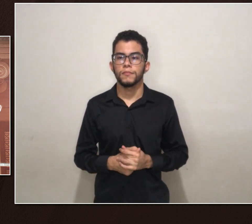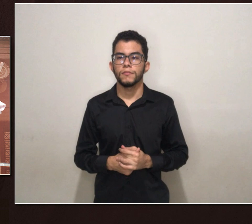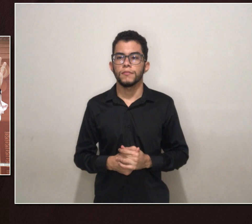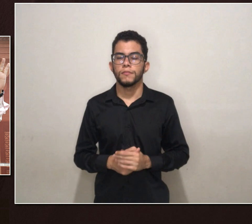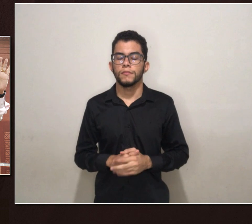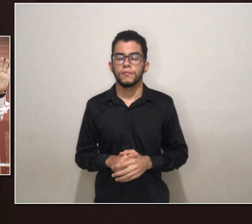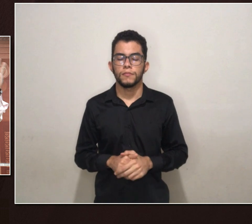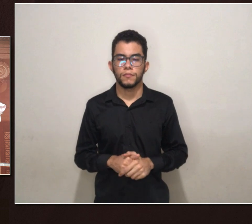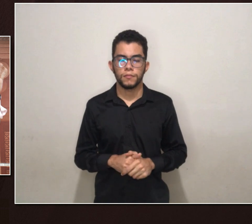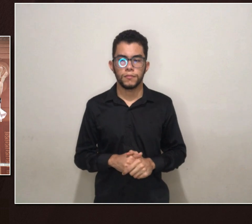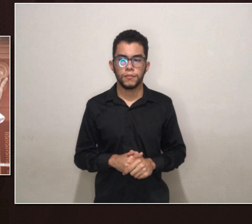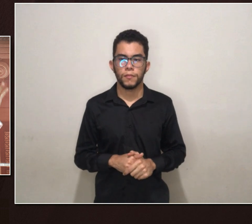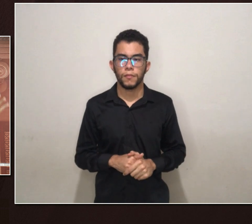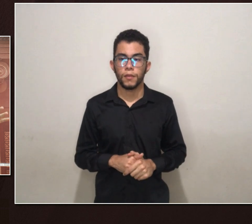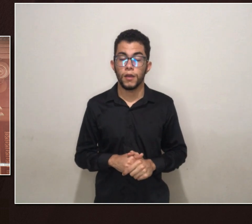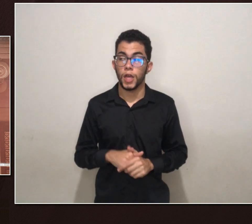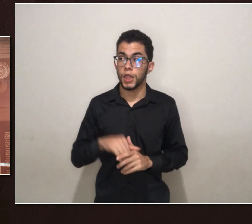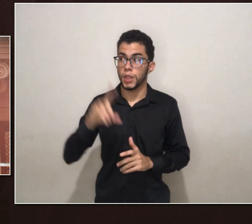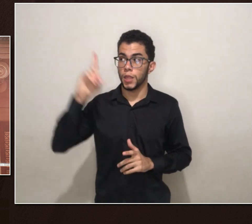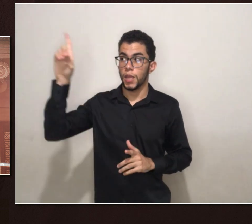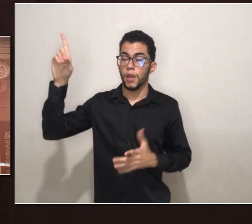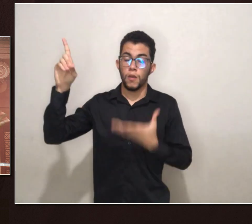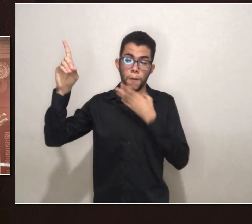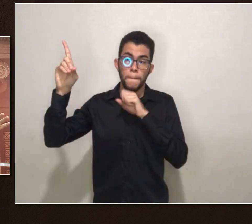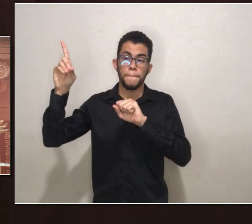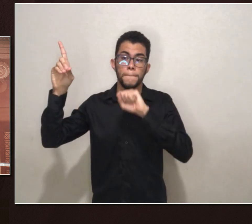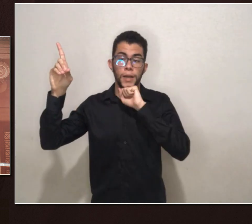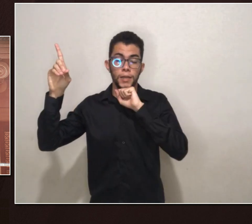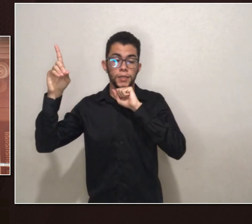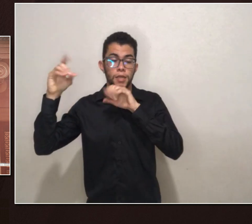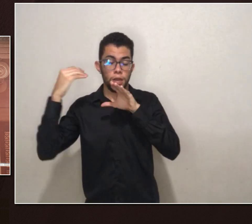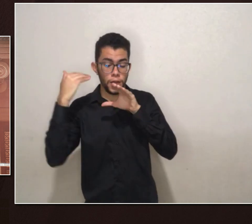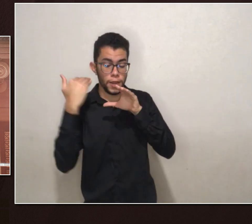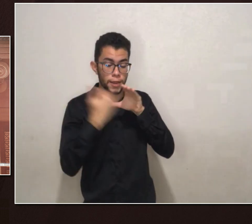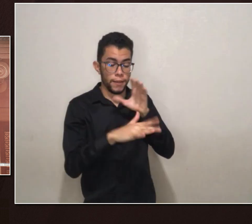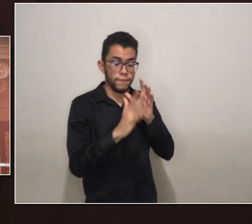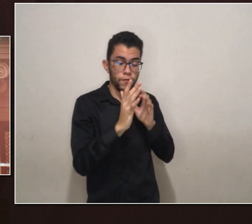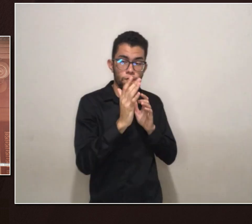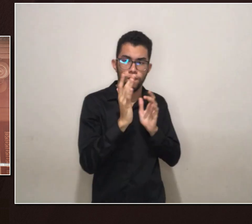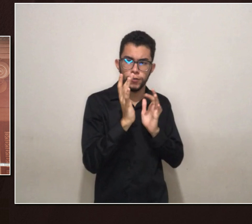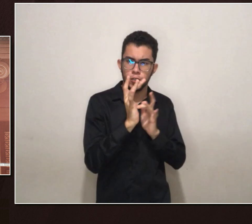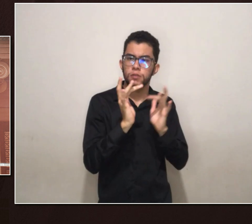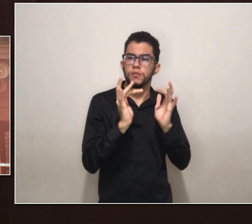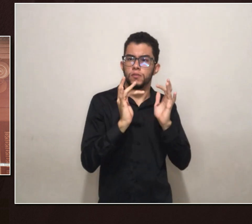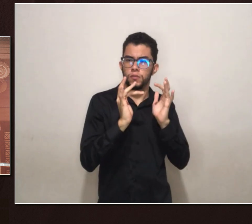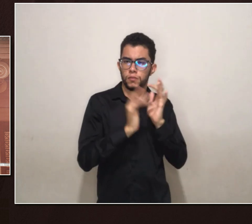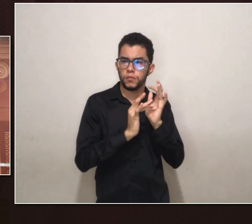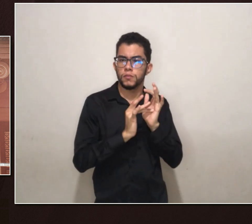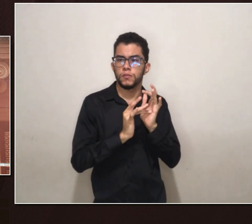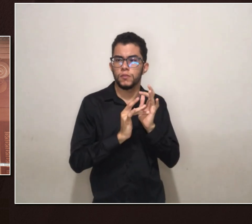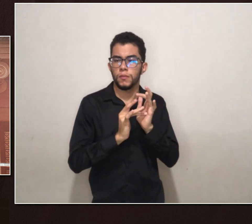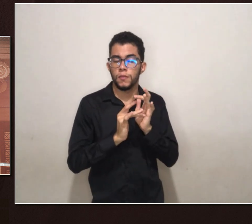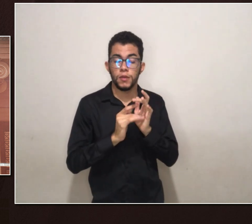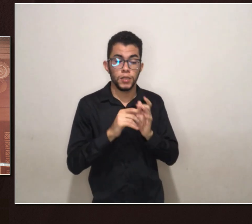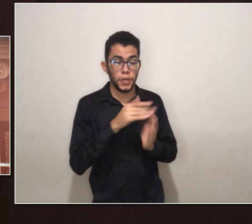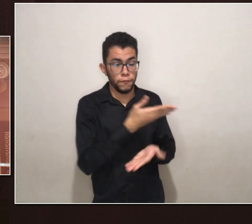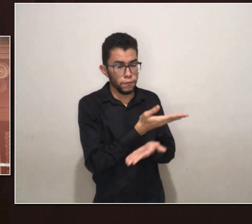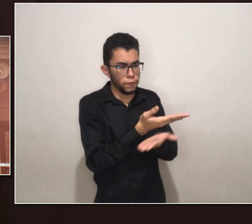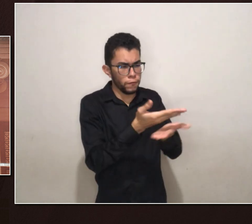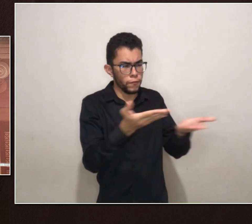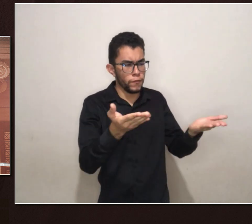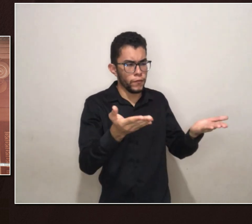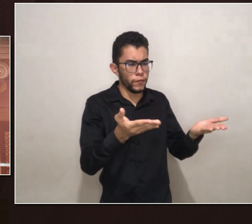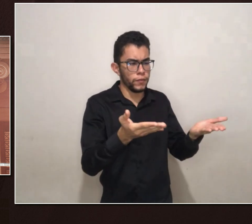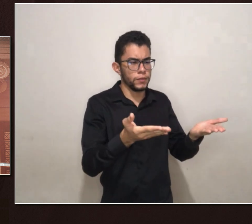Assim como o Pai que vive me enviou, igualmente eu vivo pelo Pai. Também, quem de mim se alimenta, por mim